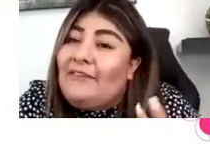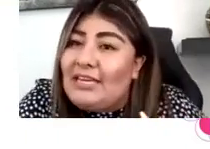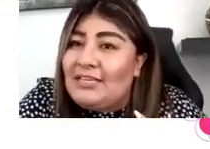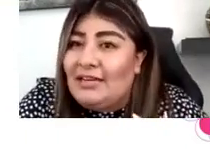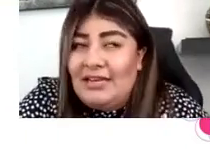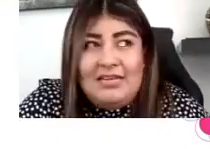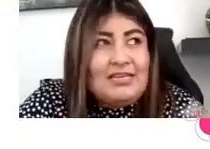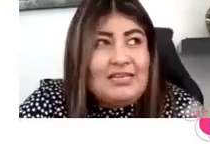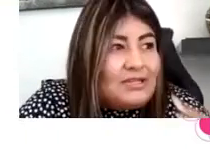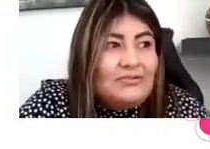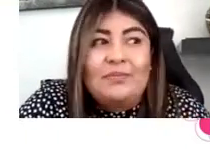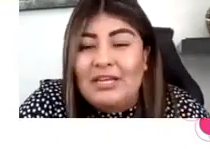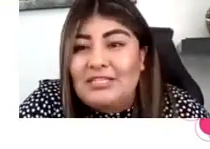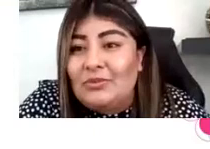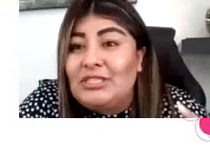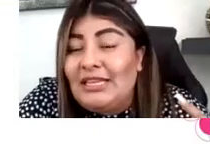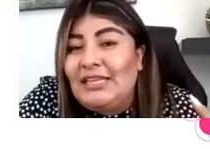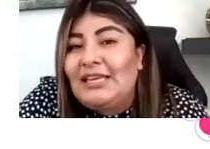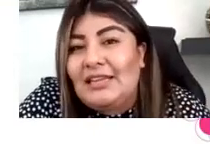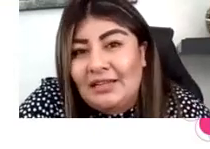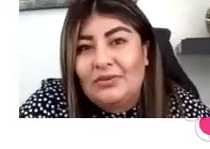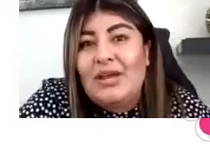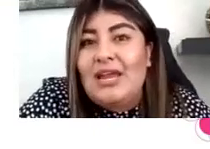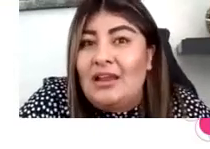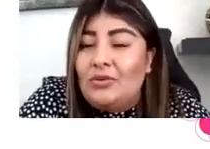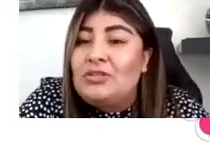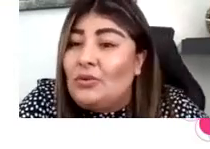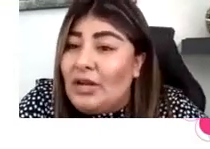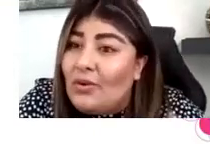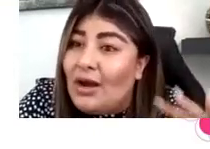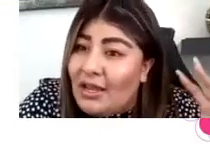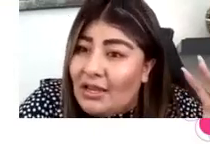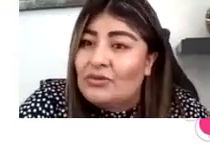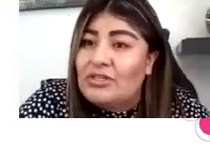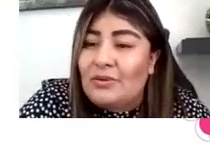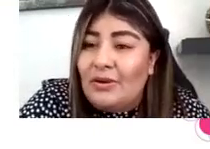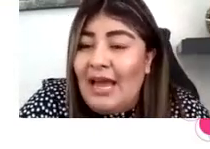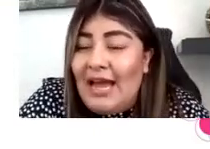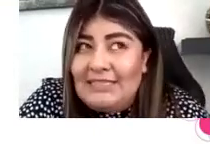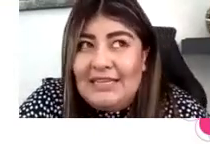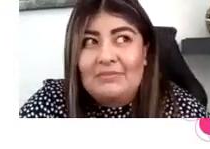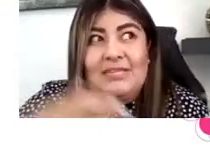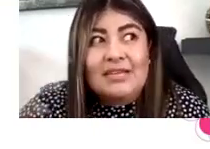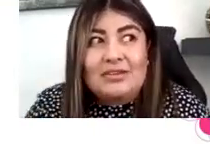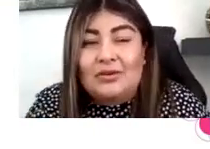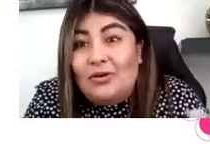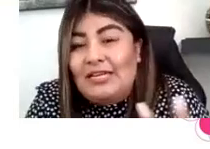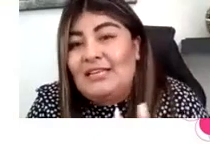fallan? Y es lo más feo porque estamos etiquetando. El no usar un lenguaje inclusivo hace que en vez de que yo logre esa